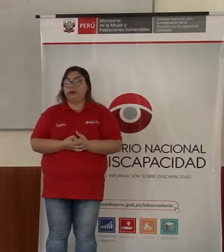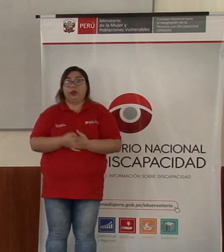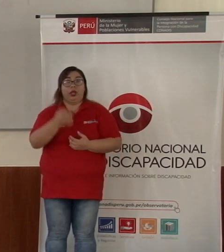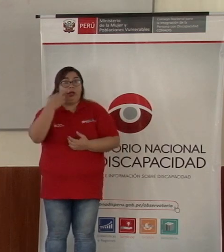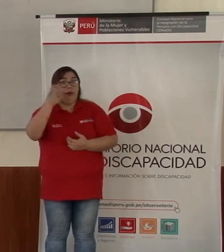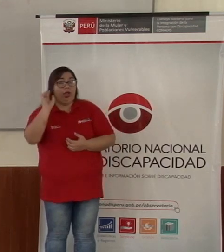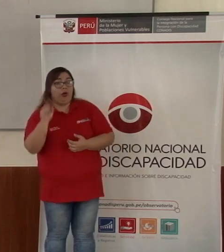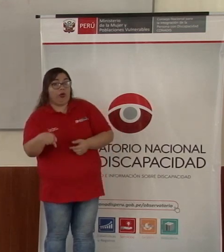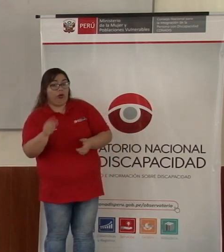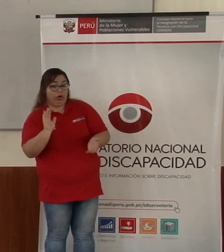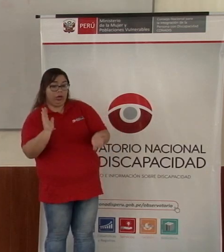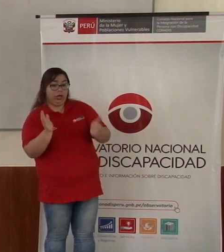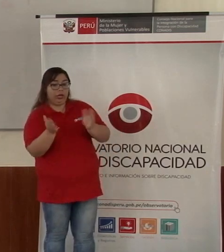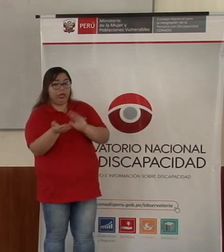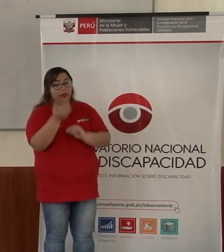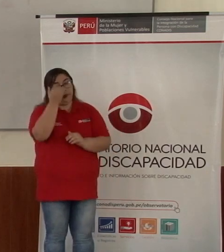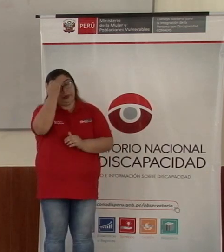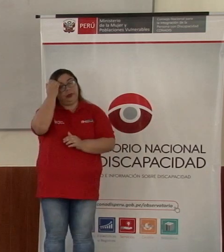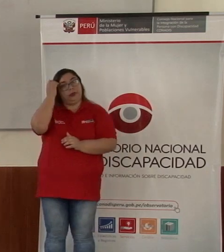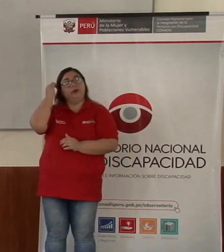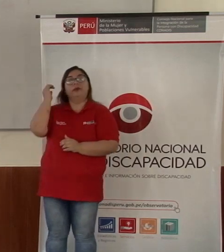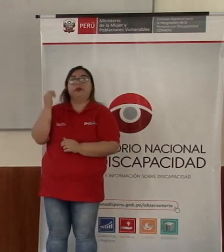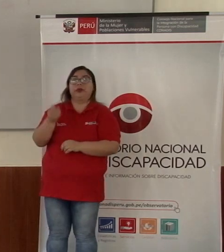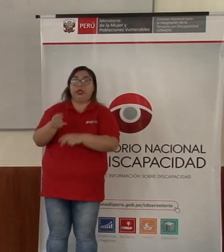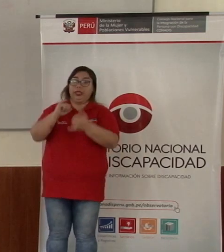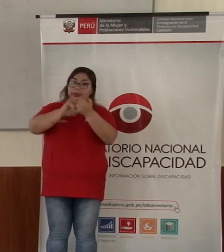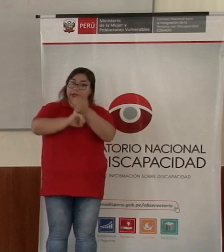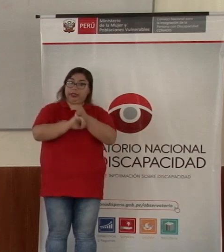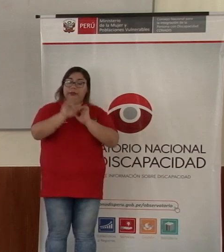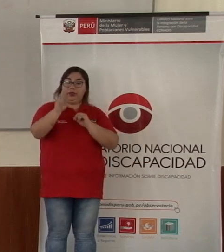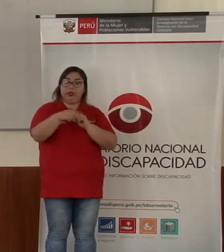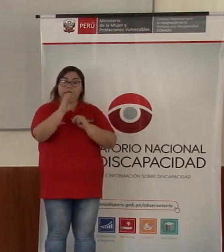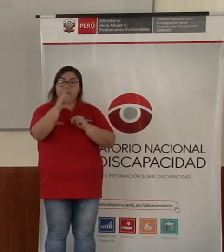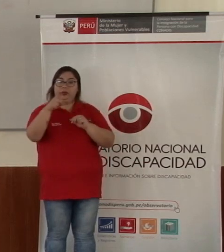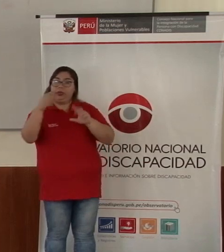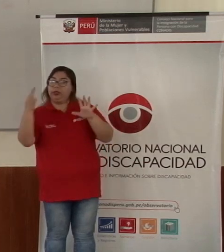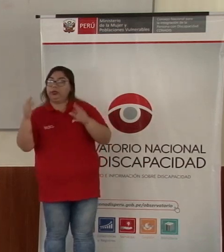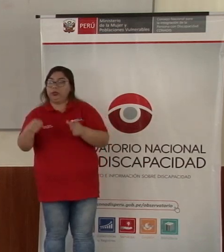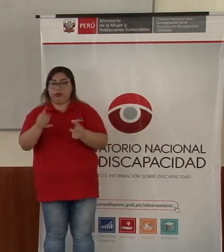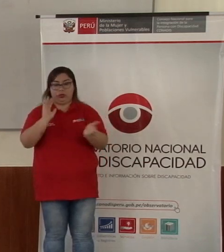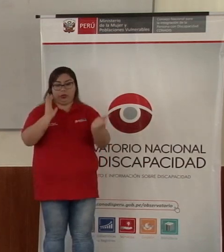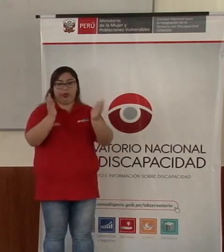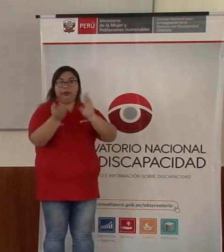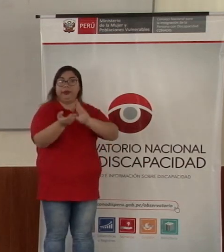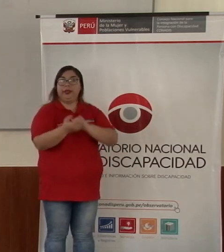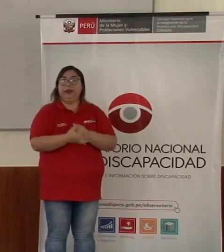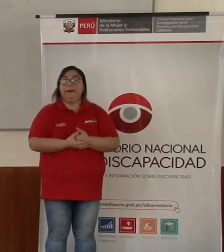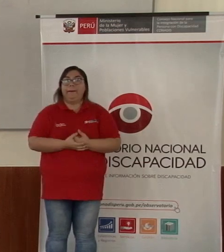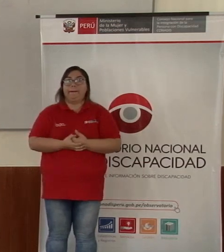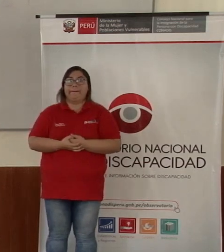Pero con la reforma que había en septiembre del 2018, la situación ha cambiado.